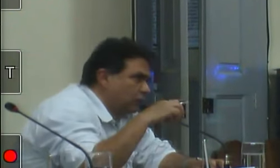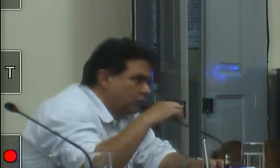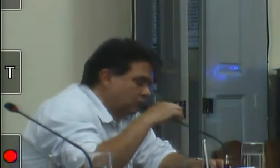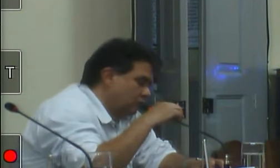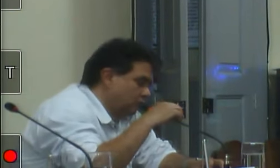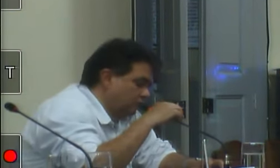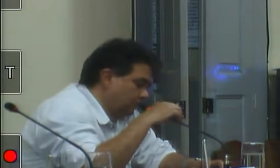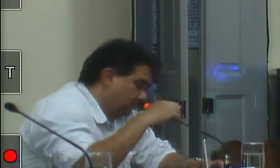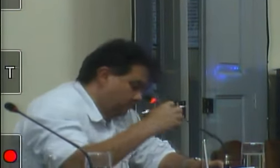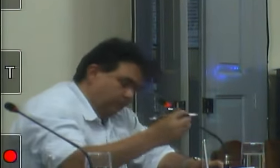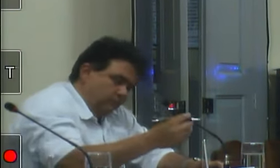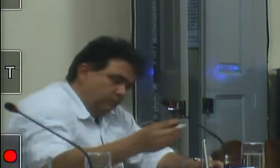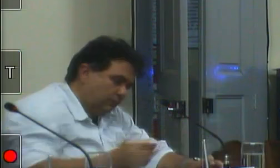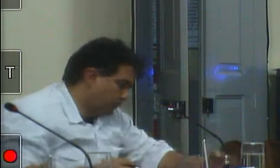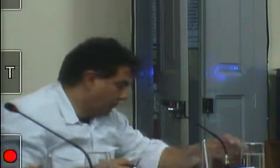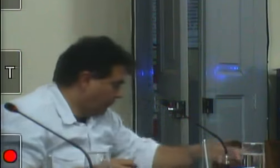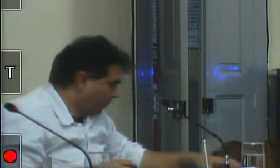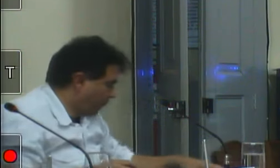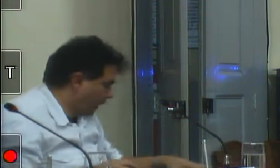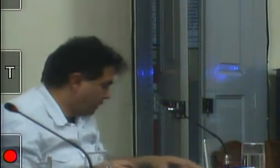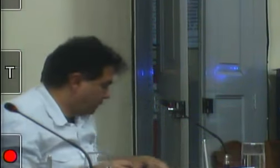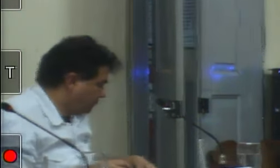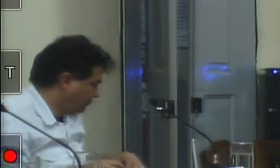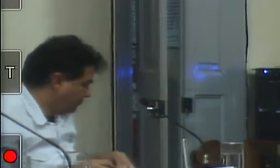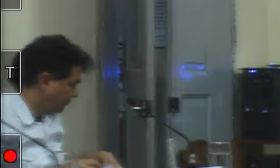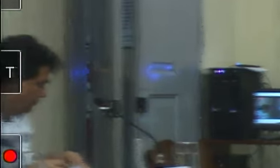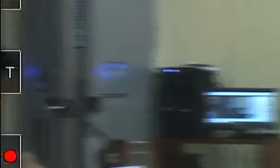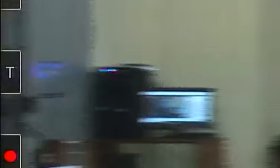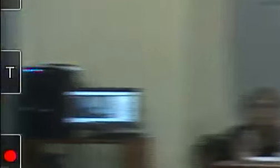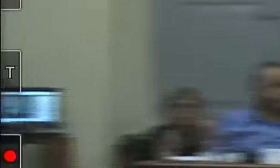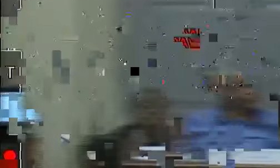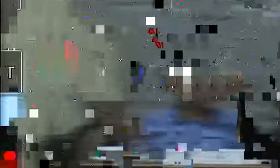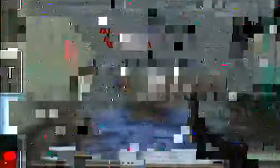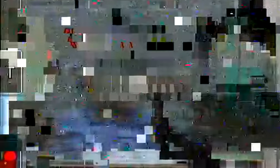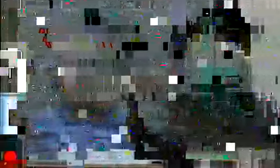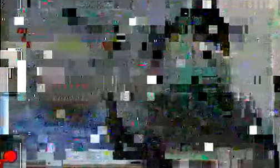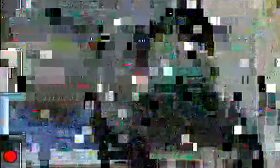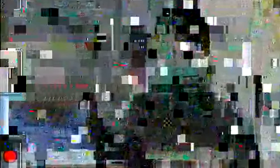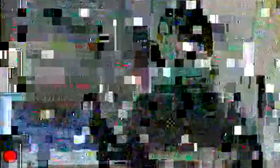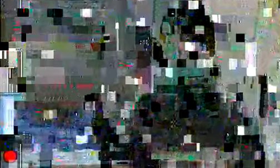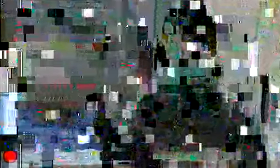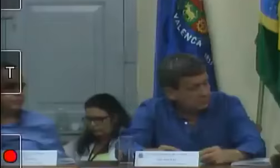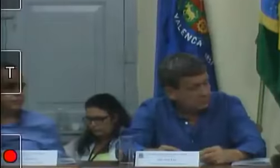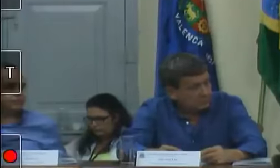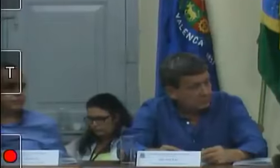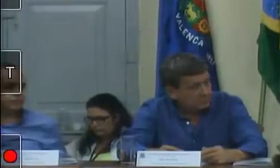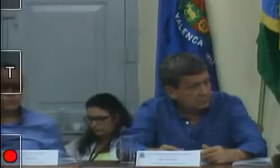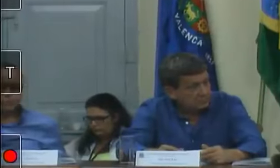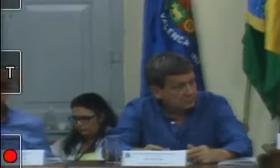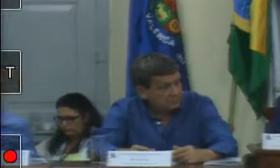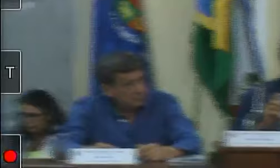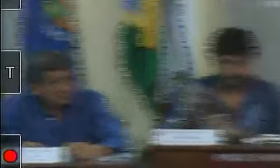secretária, a todos. Obrigado, vereador. O próximo a fazer uso do questionamento é o vereador Celcinho do Bar.